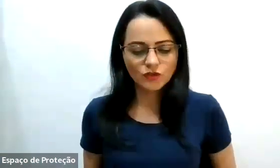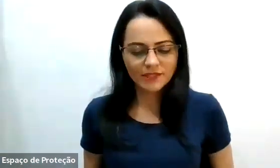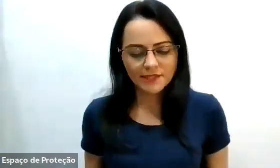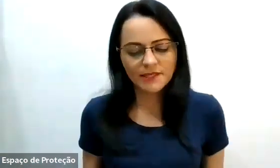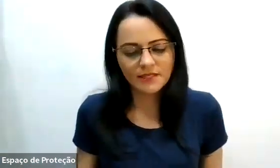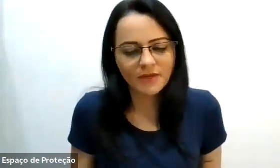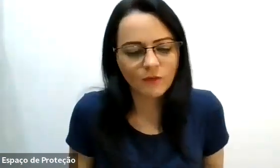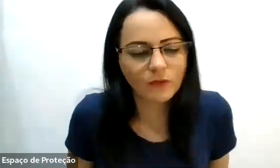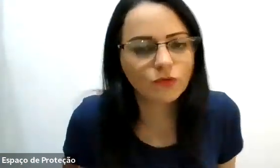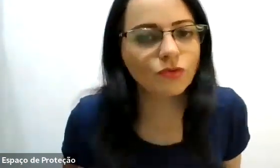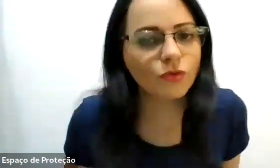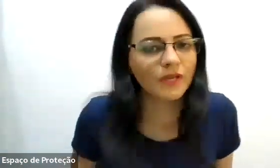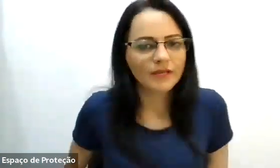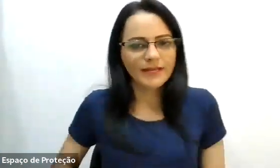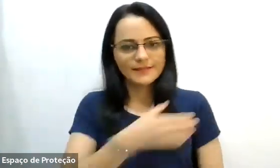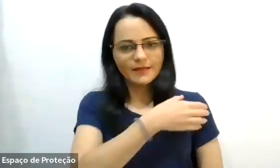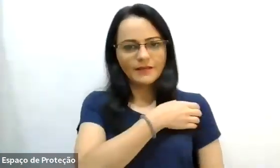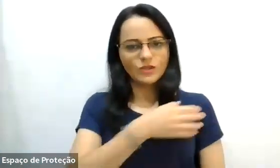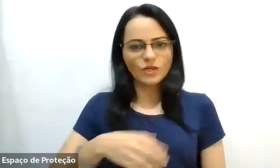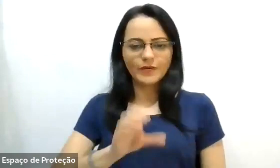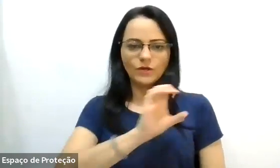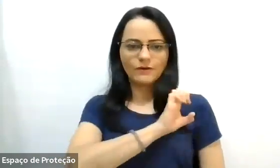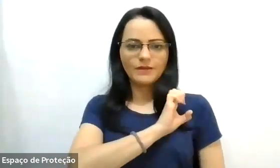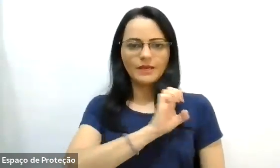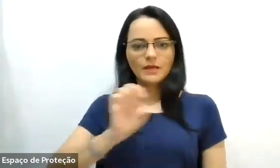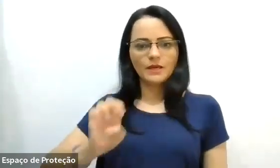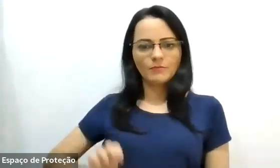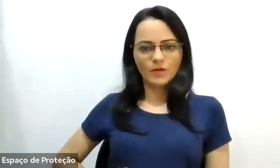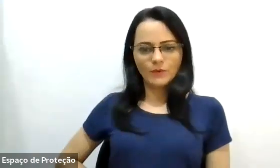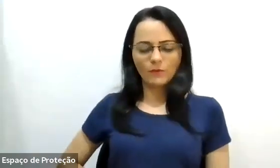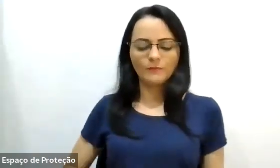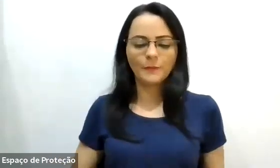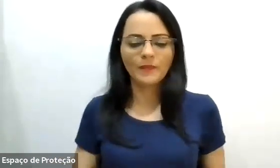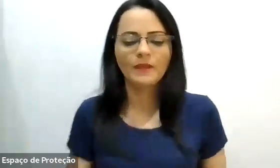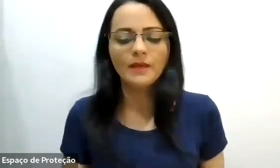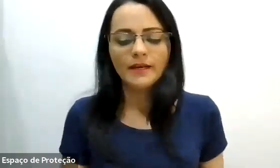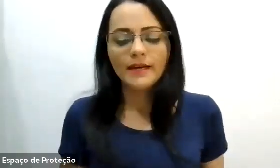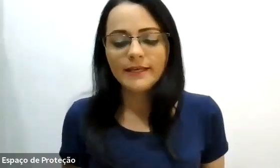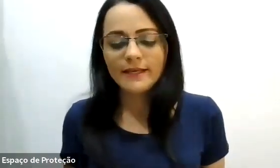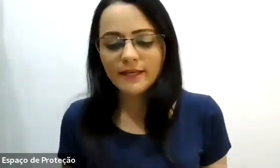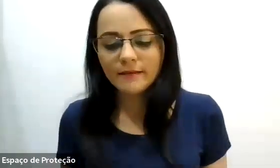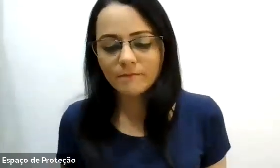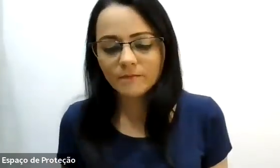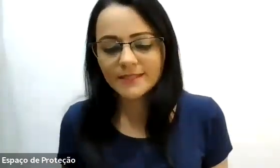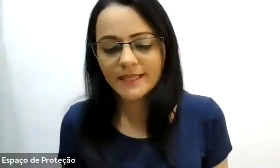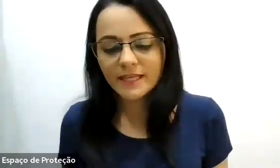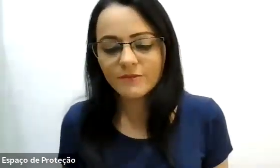Cristo, Messias e Emanuel, tudo nessa região aqui, ó. Emanuel. E